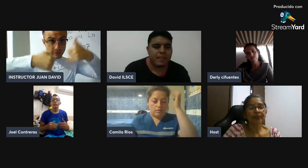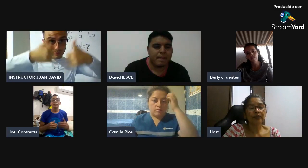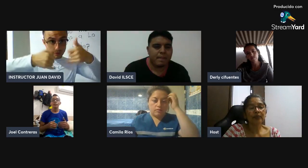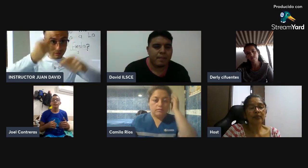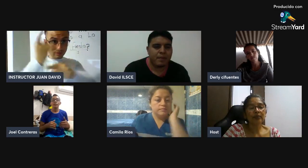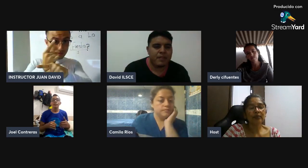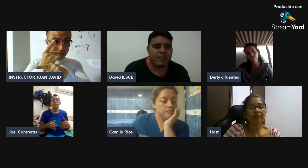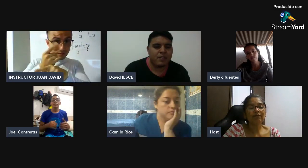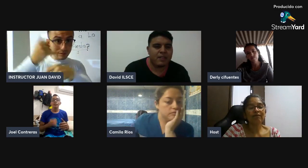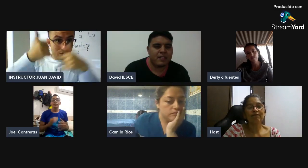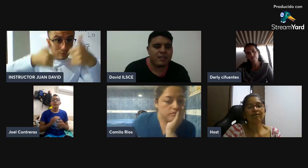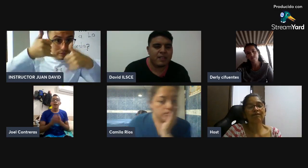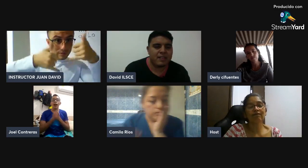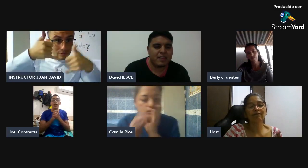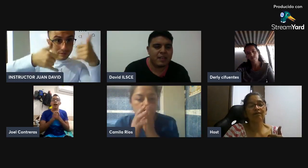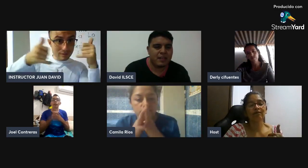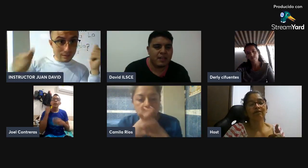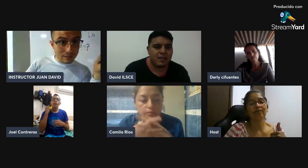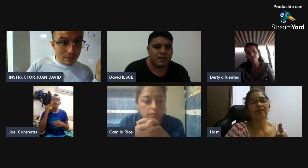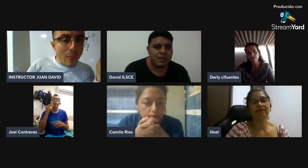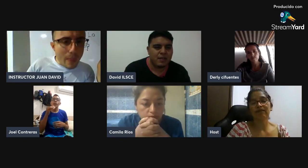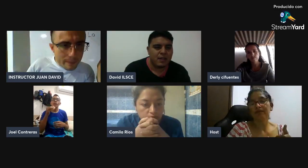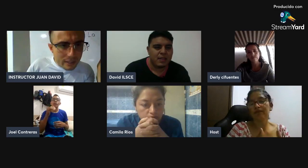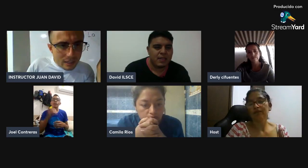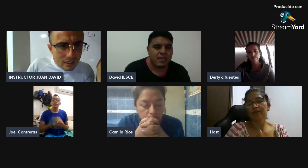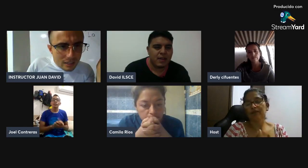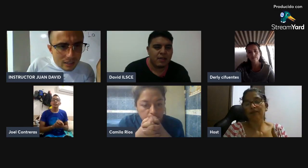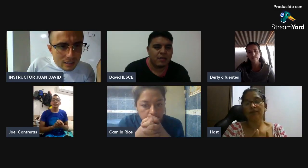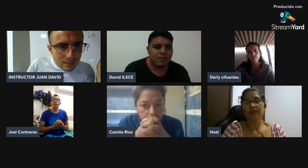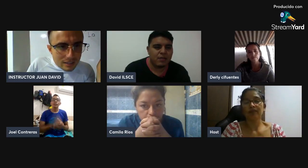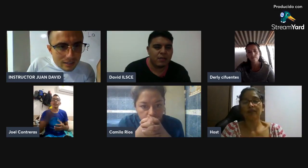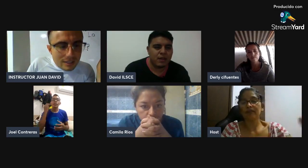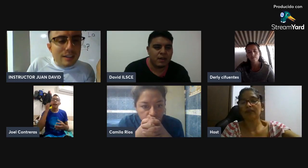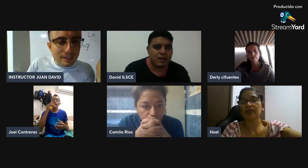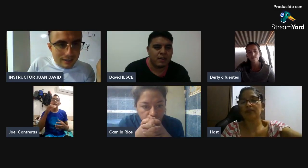puede ser otra existe así ya con eso jugar